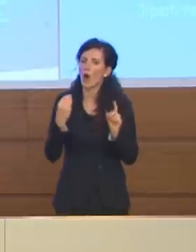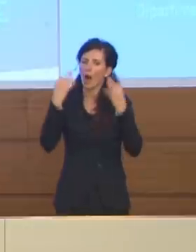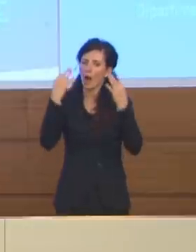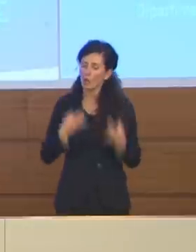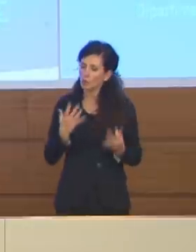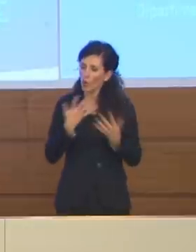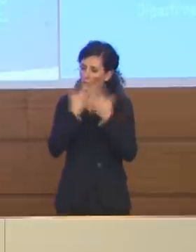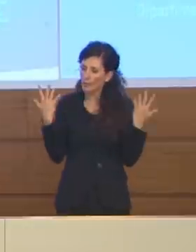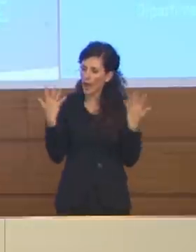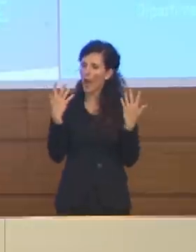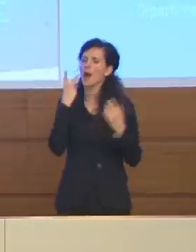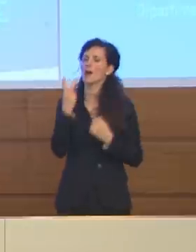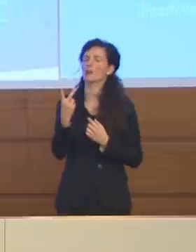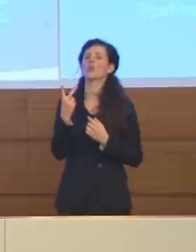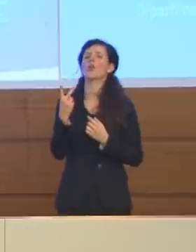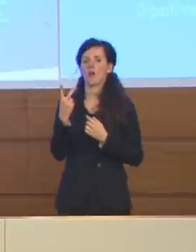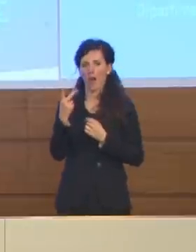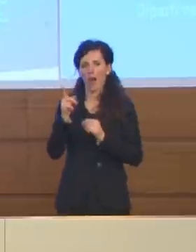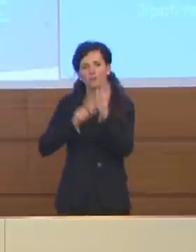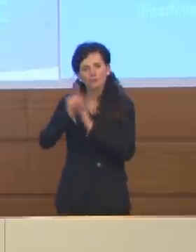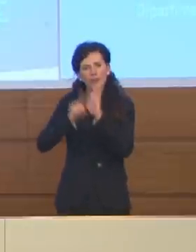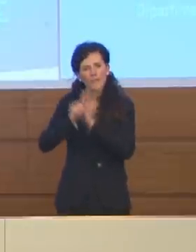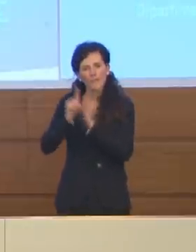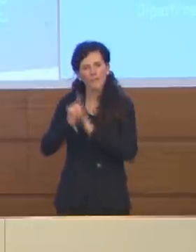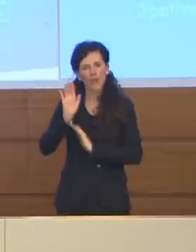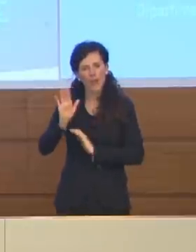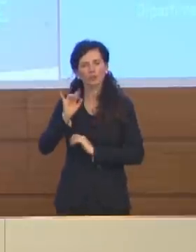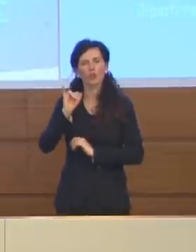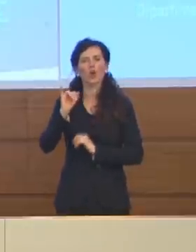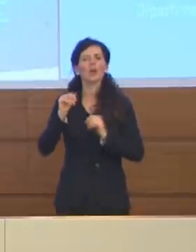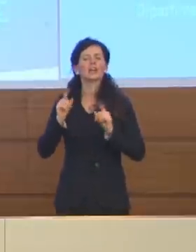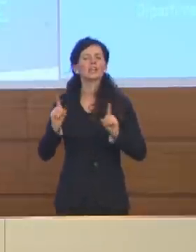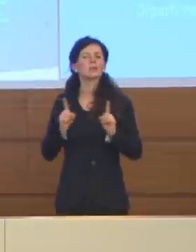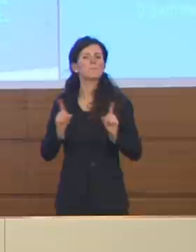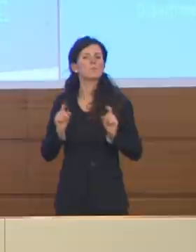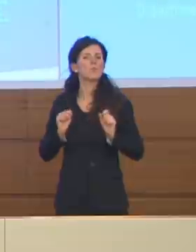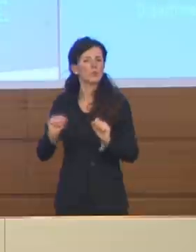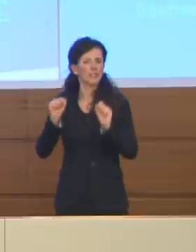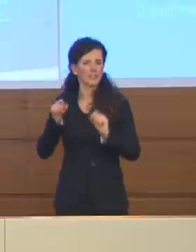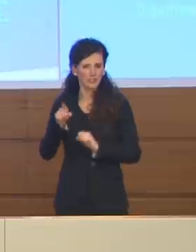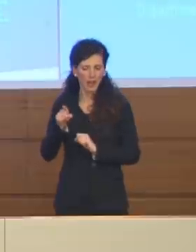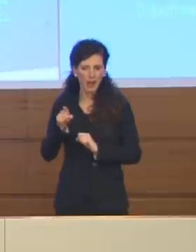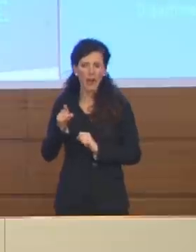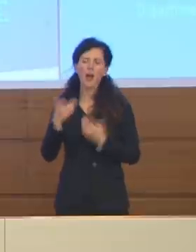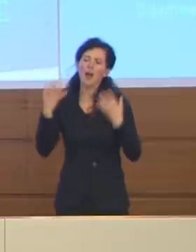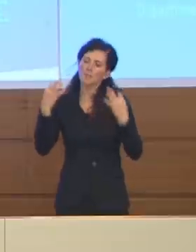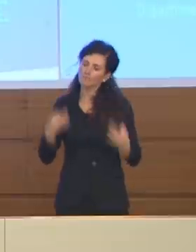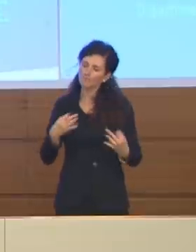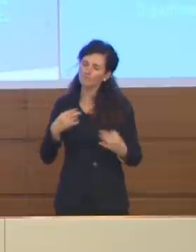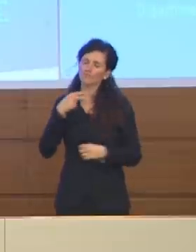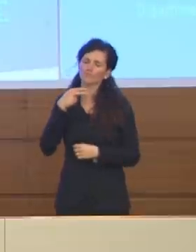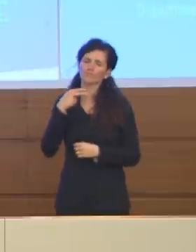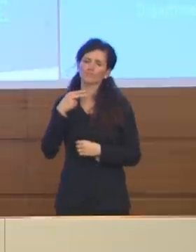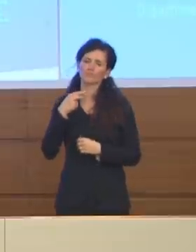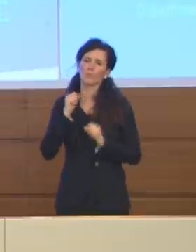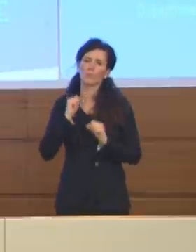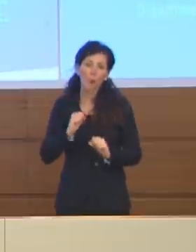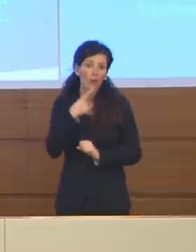a ottenere quella che possiamo definire l'eliminazione